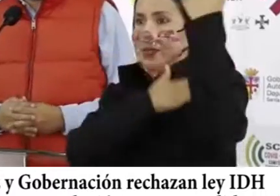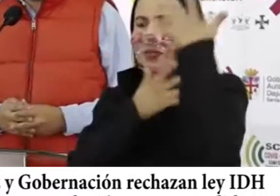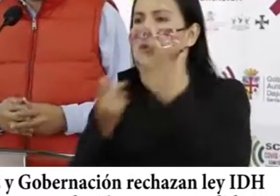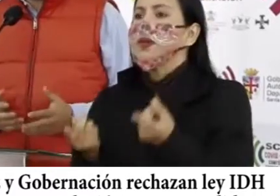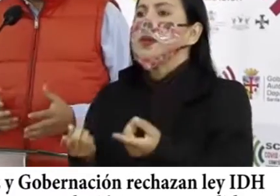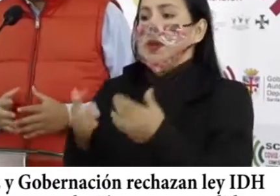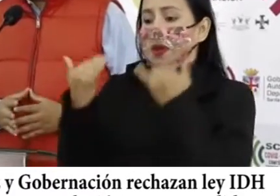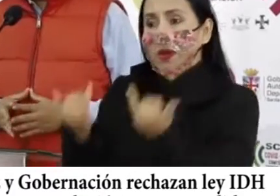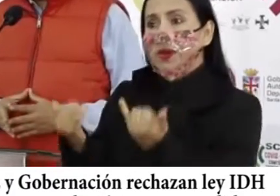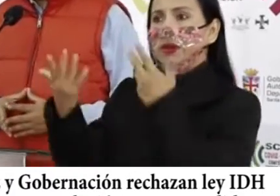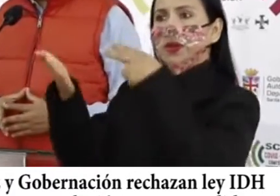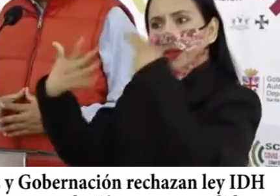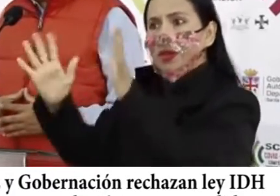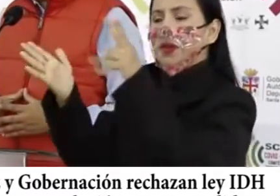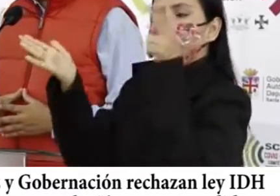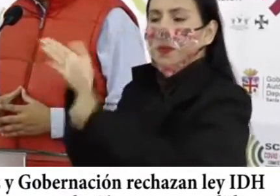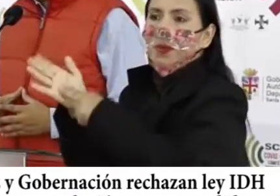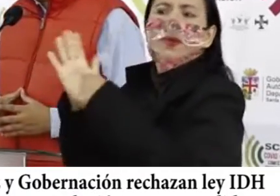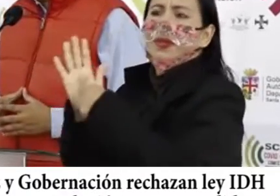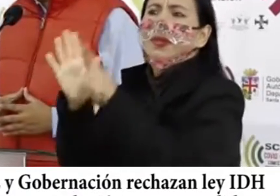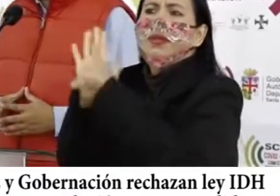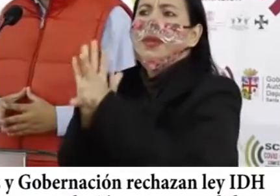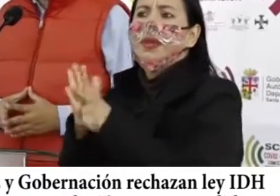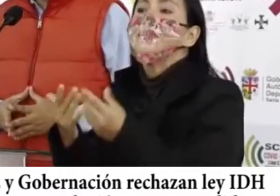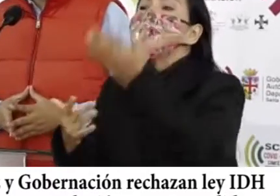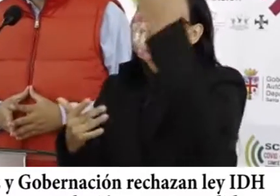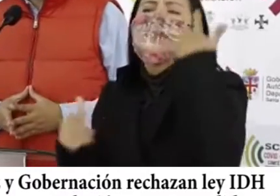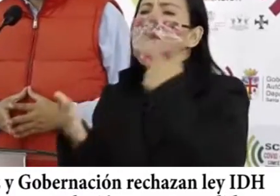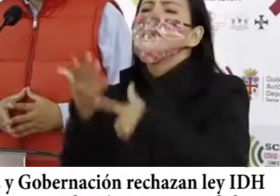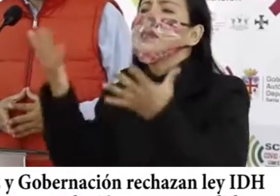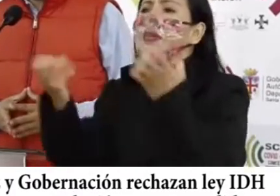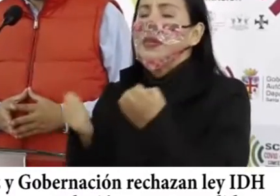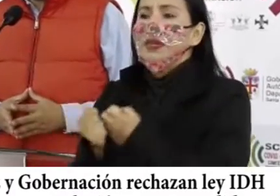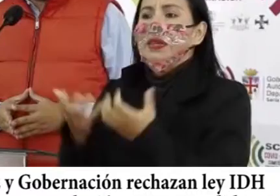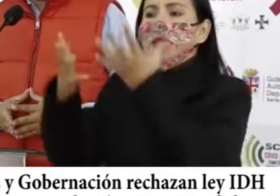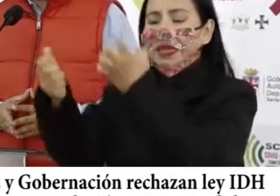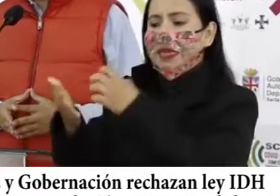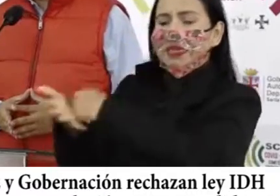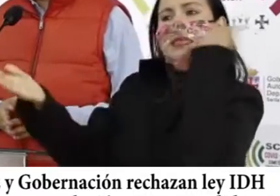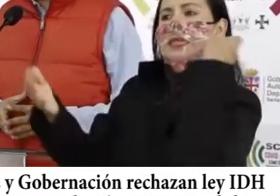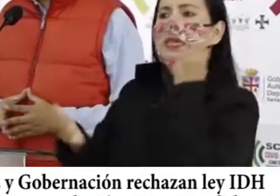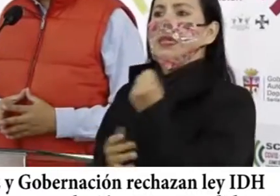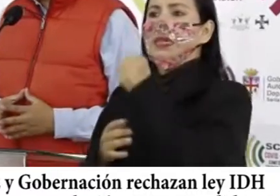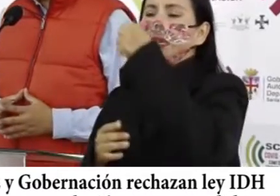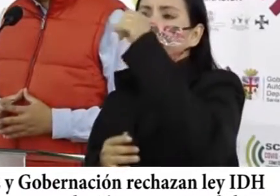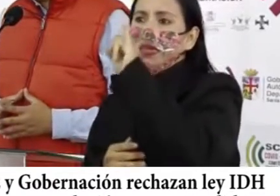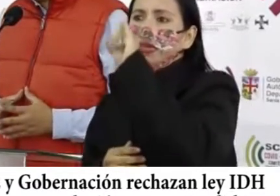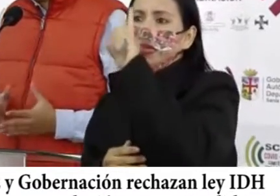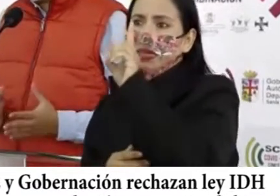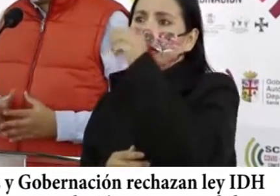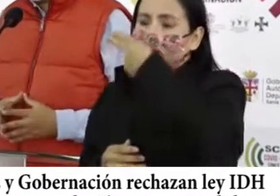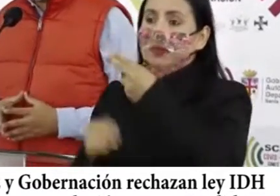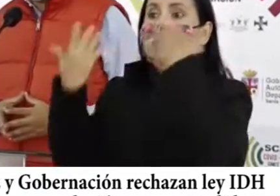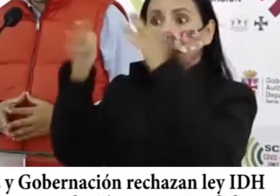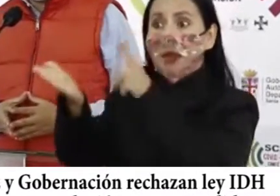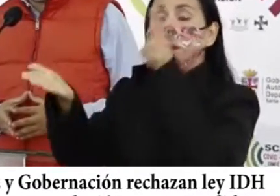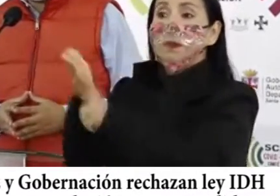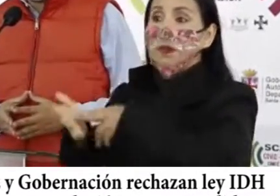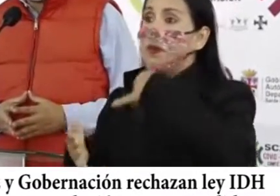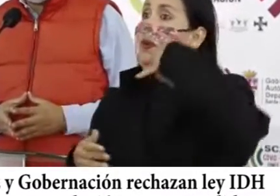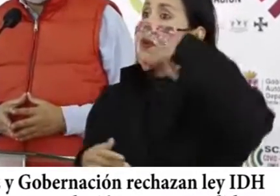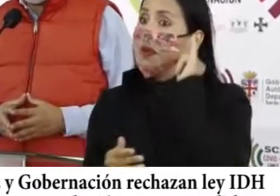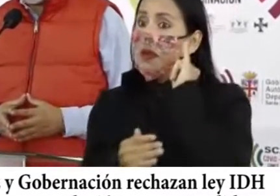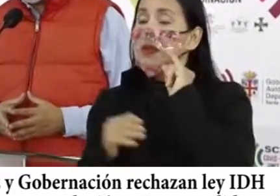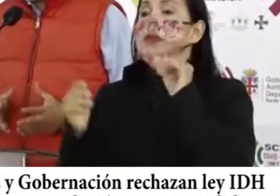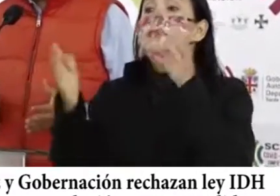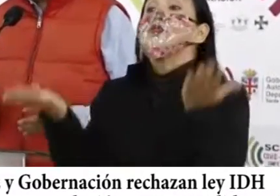la aprobación de una ley que pretendía restituir el IDH y que ha sido tratada y aprobada ayer en Cámara